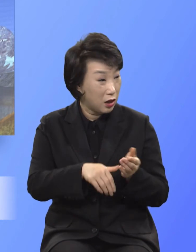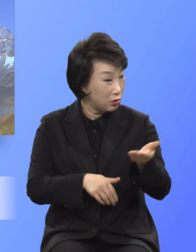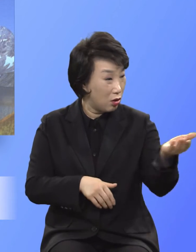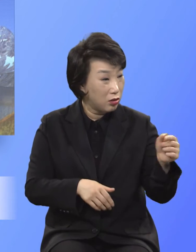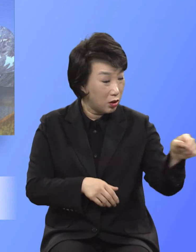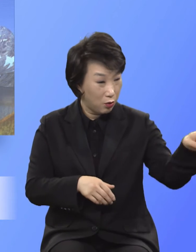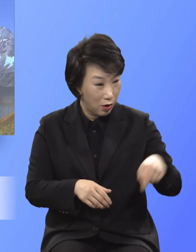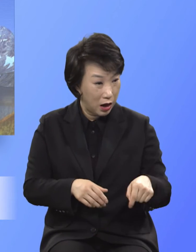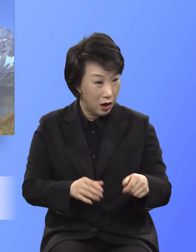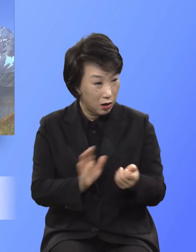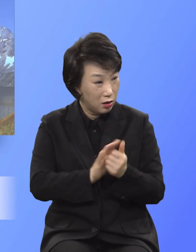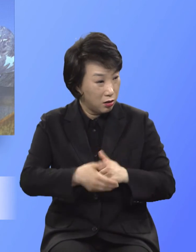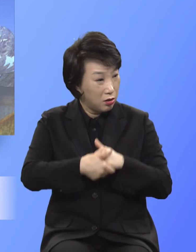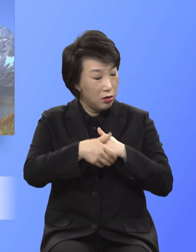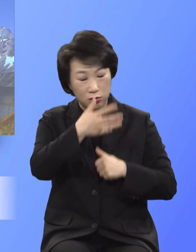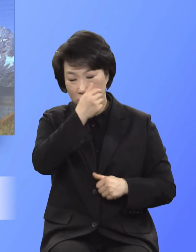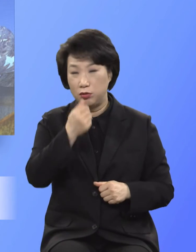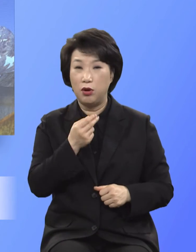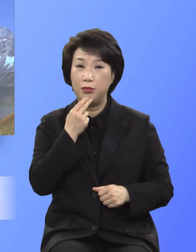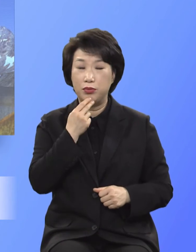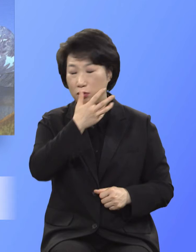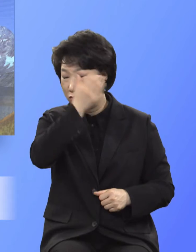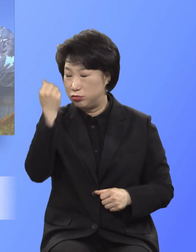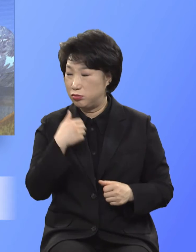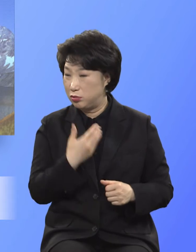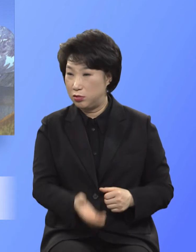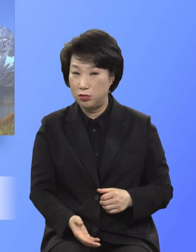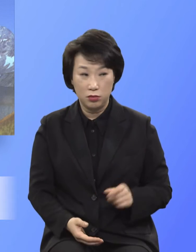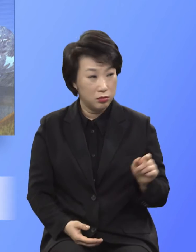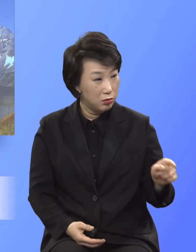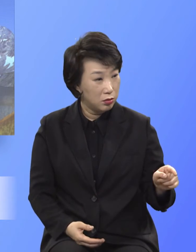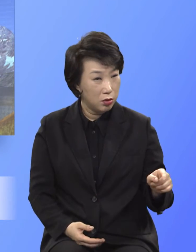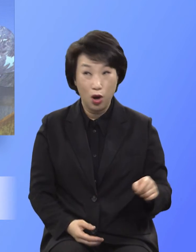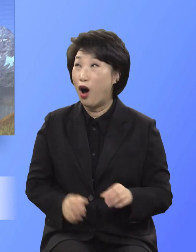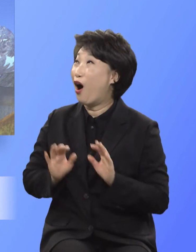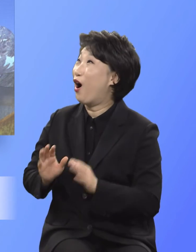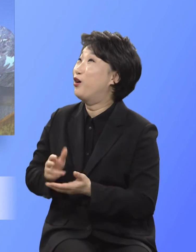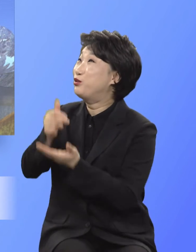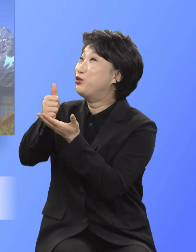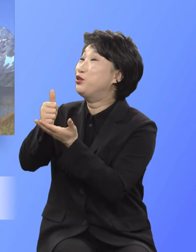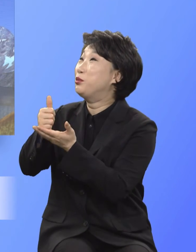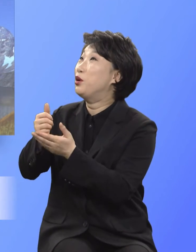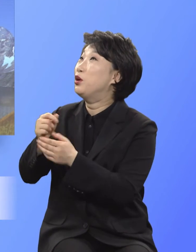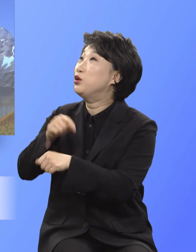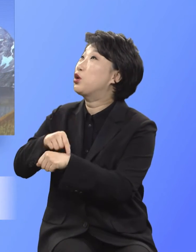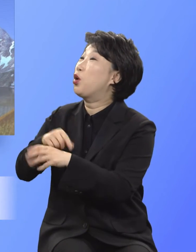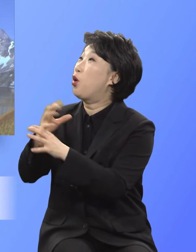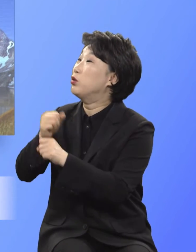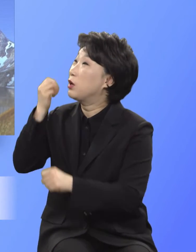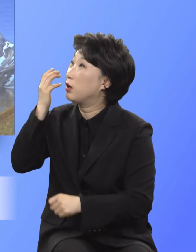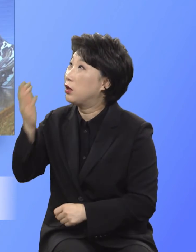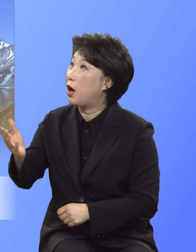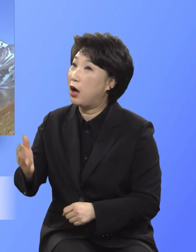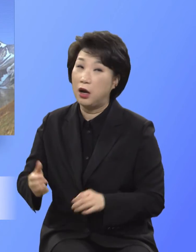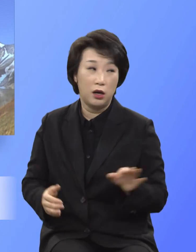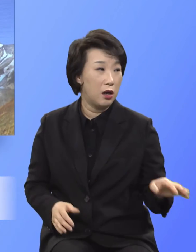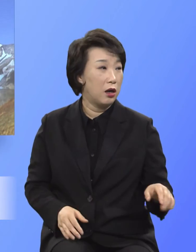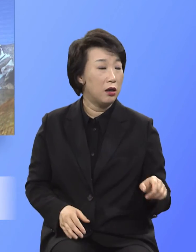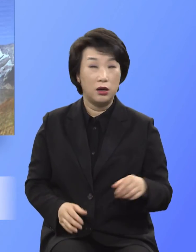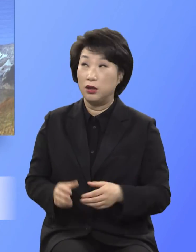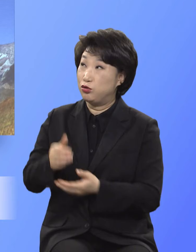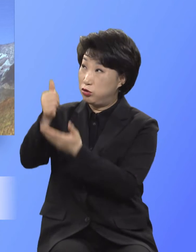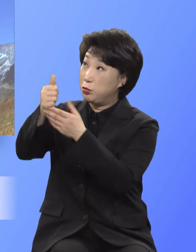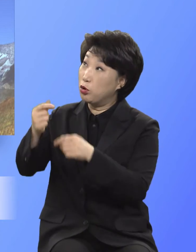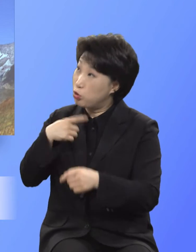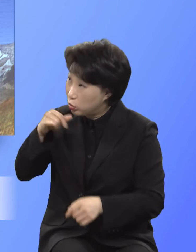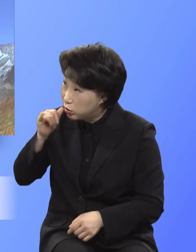때 너는 나를 쳐다도 보지 않았어. 언제 주님이 그러셨습니까?